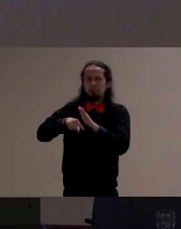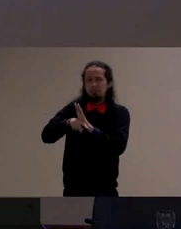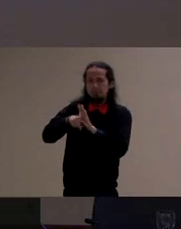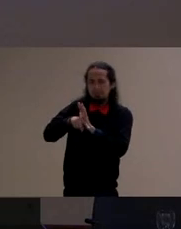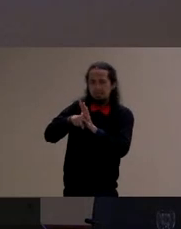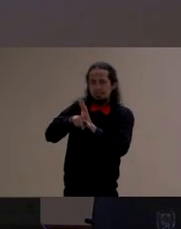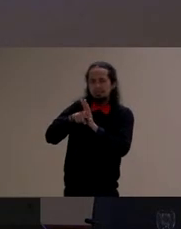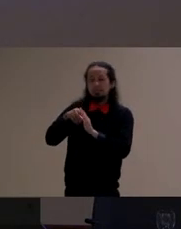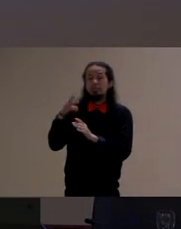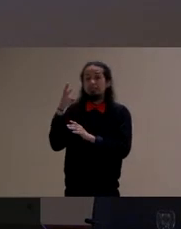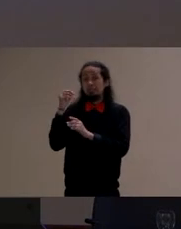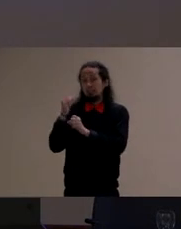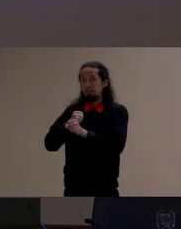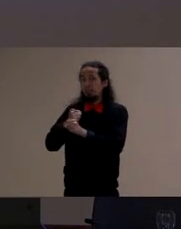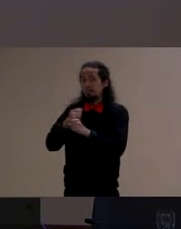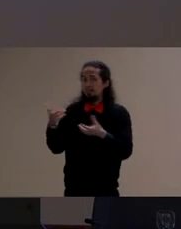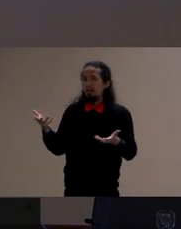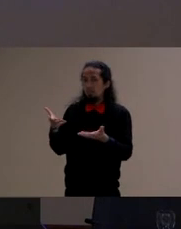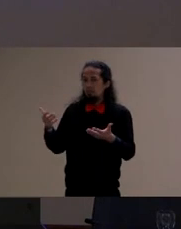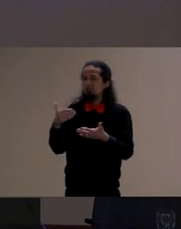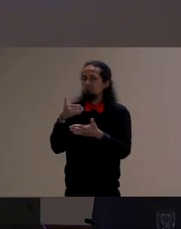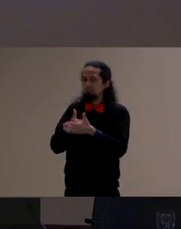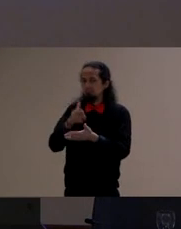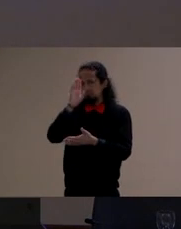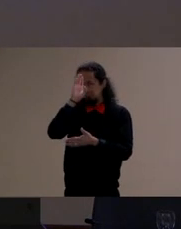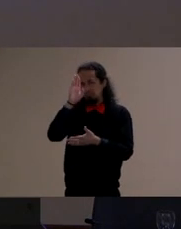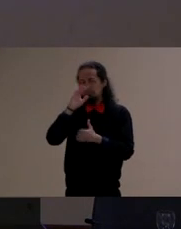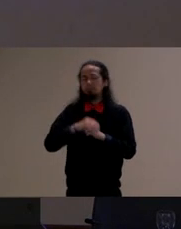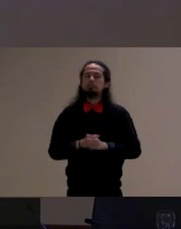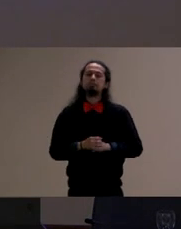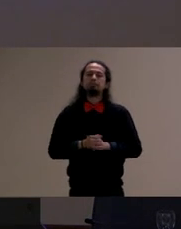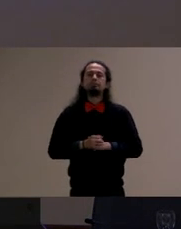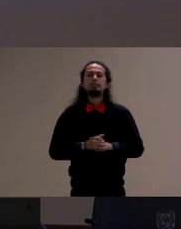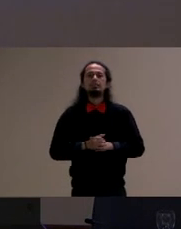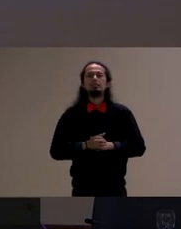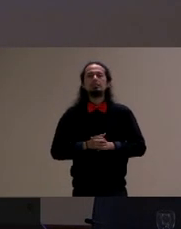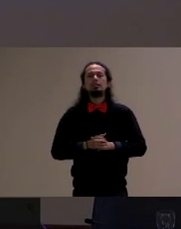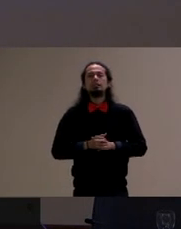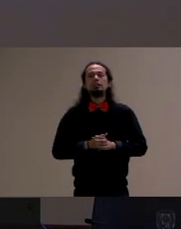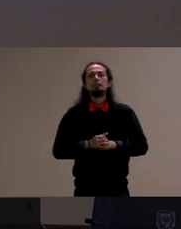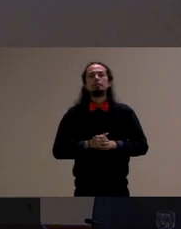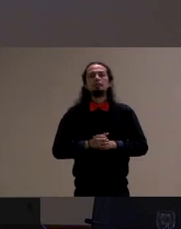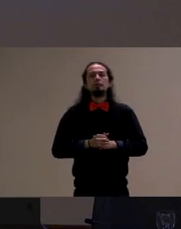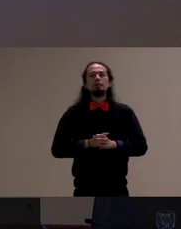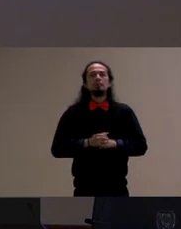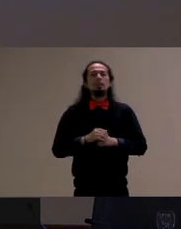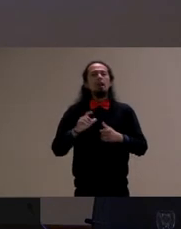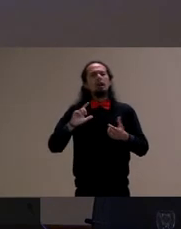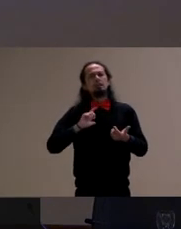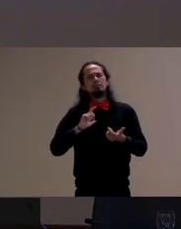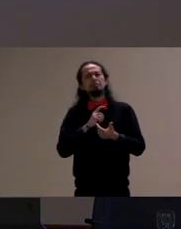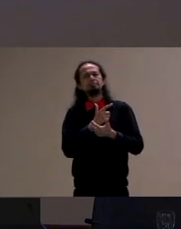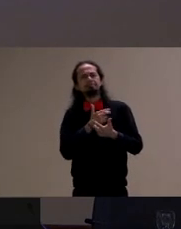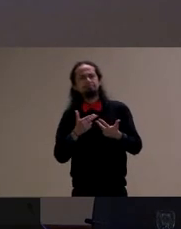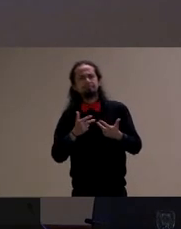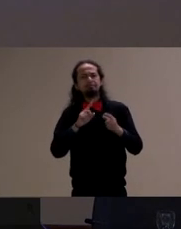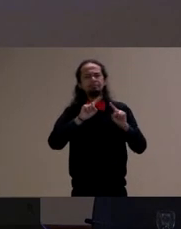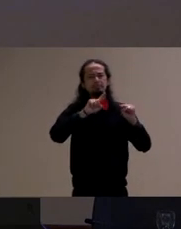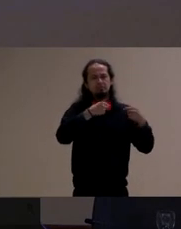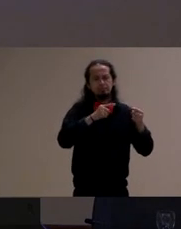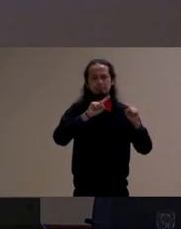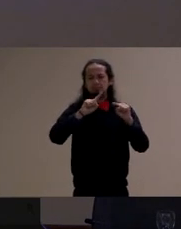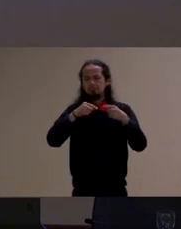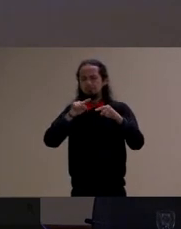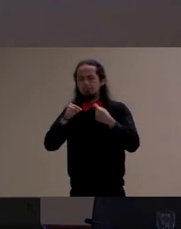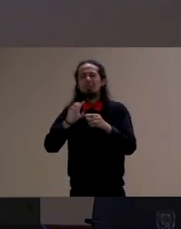nos últimos 30 anos o e entre Então os desafios desse conceito de experiência